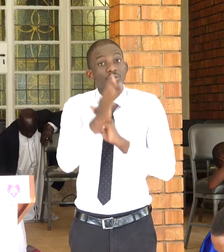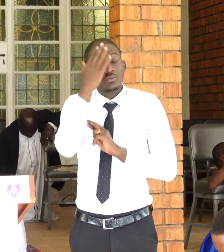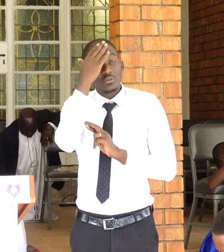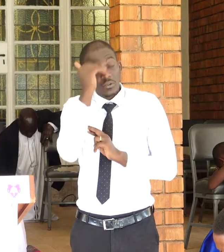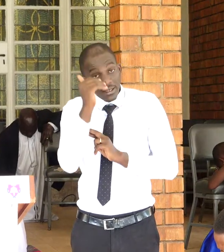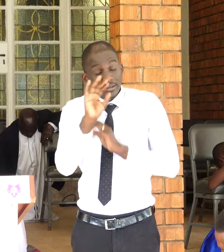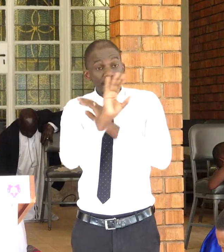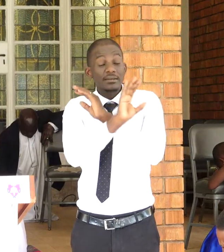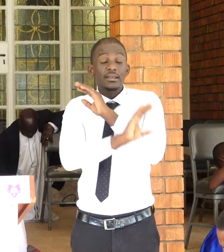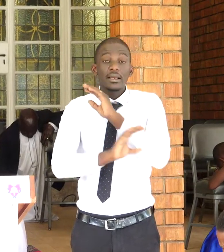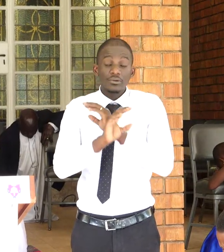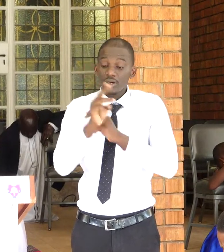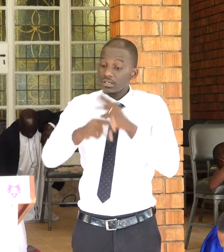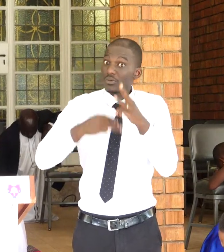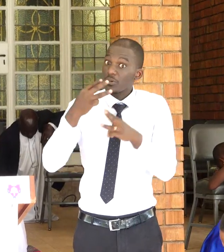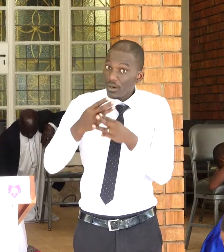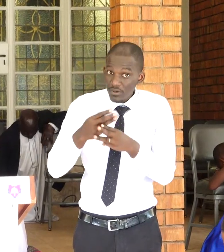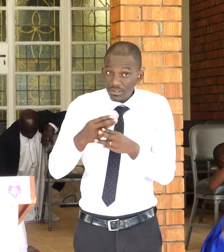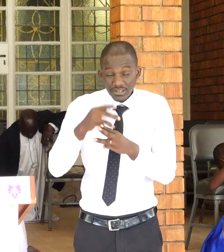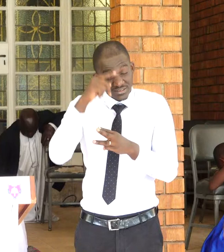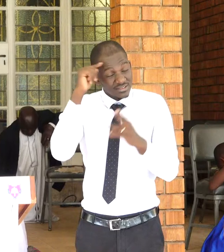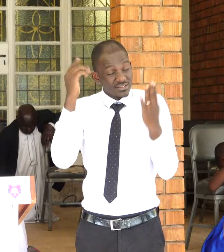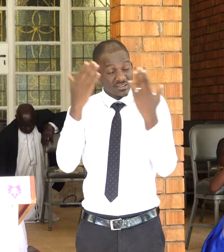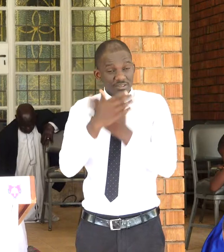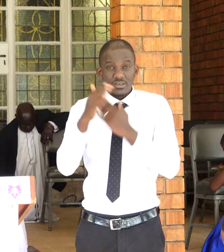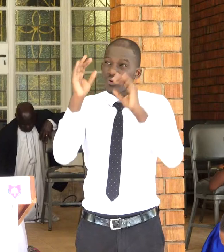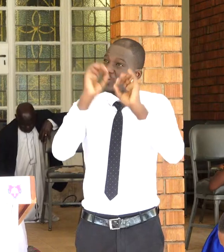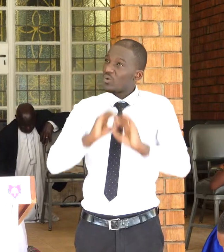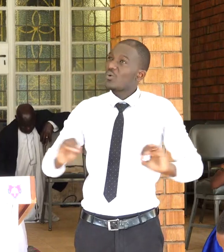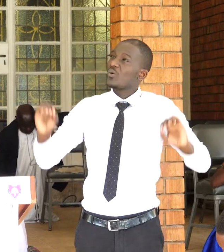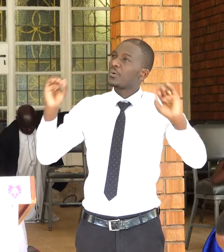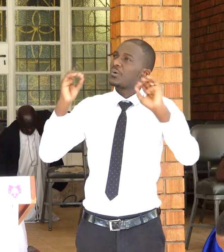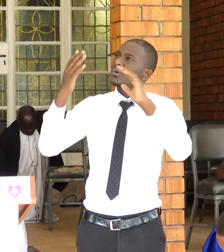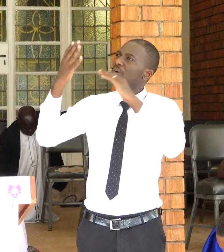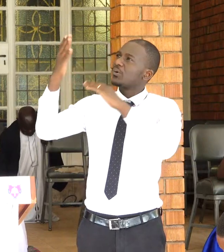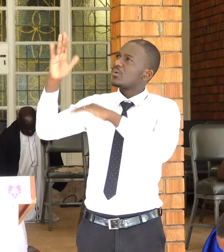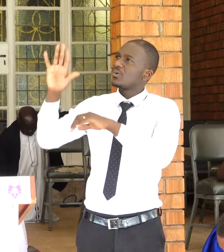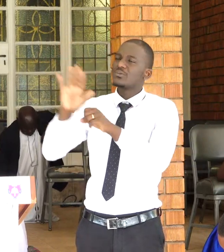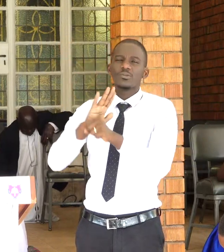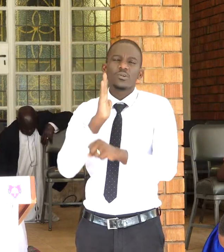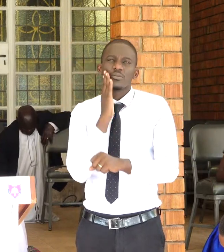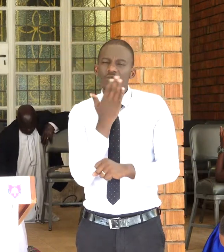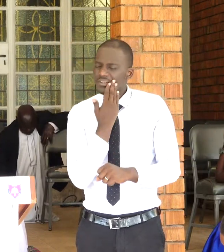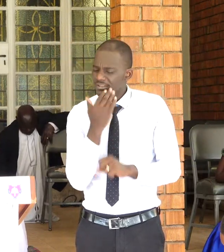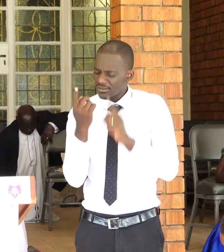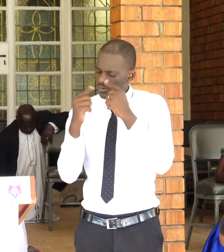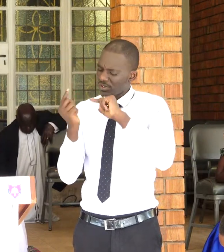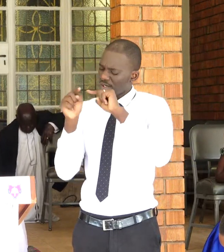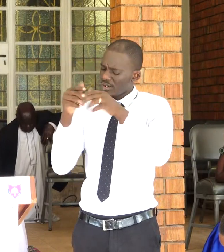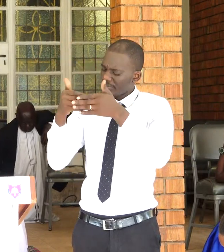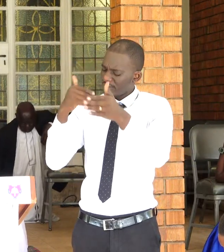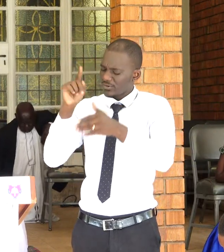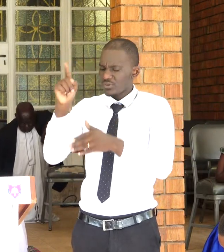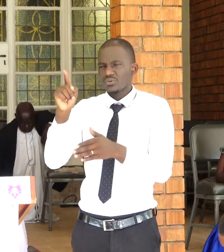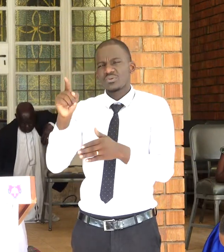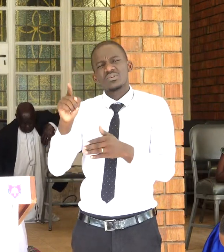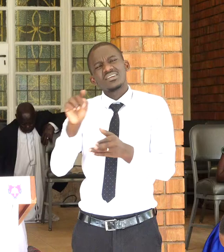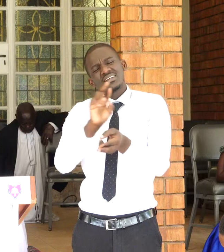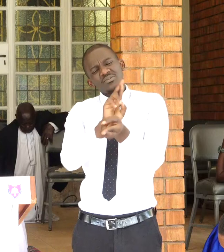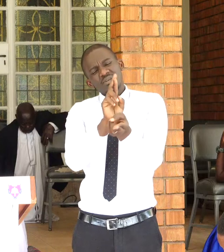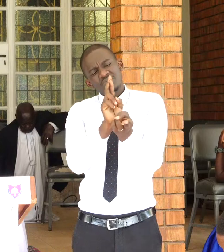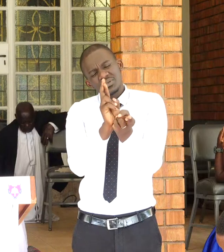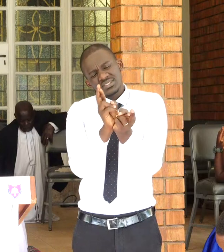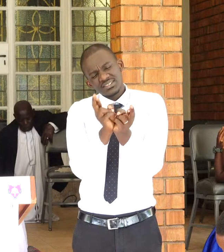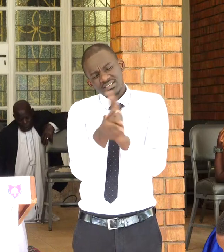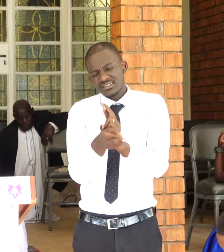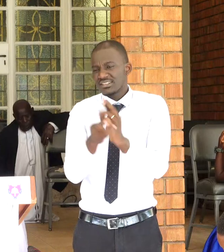yakizikiza ayi Katonda ow'ekisa tujja mu maaso go nga twenenya